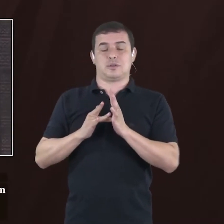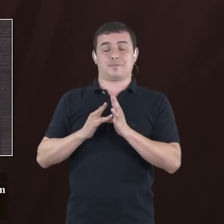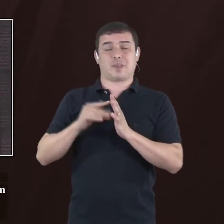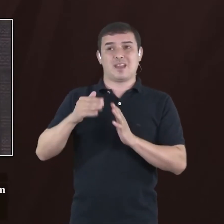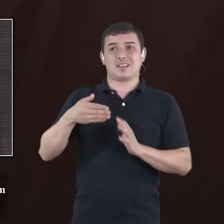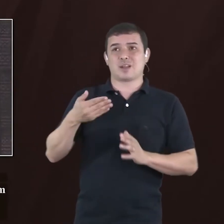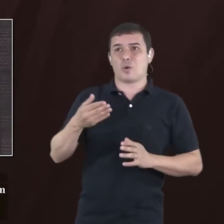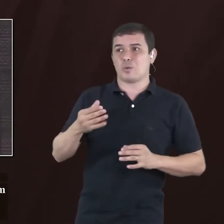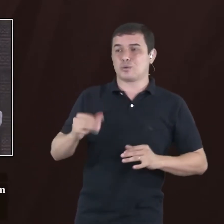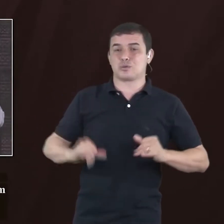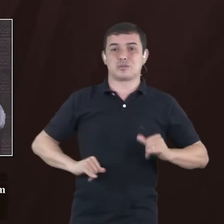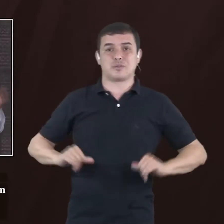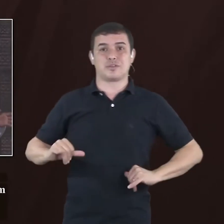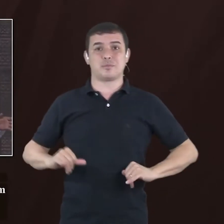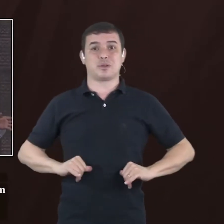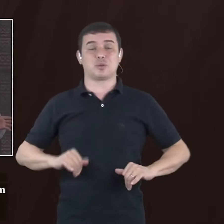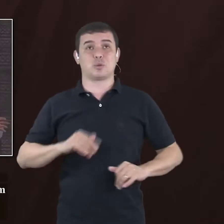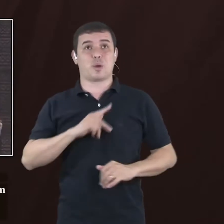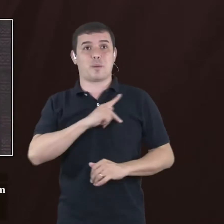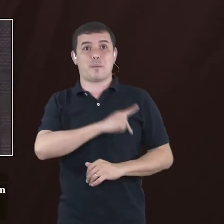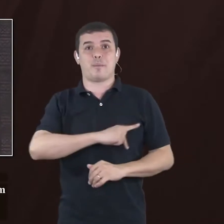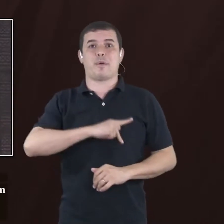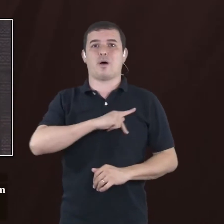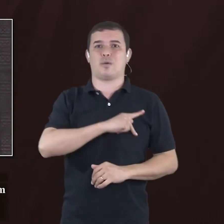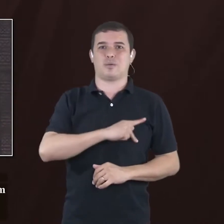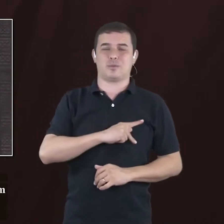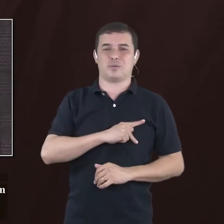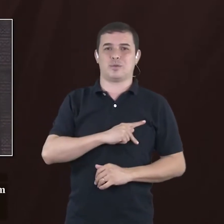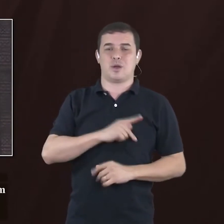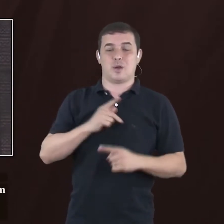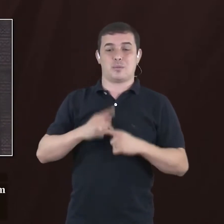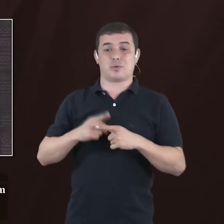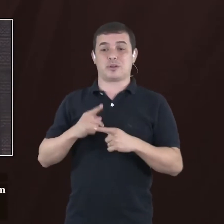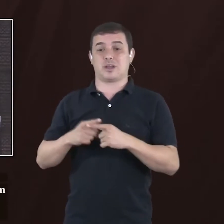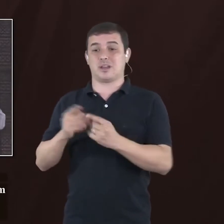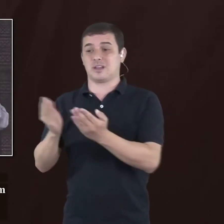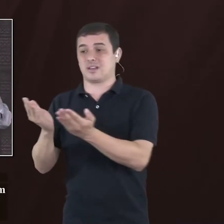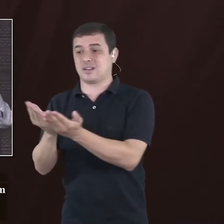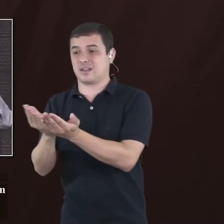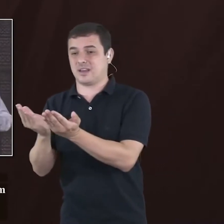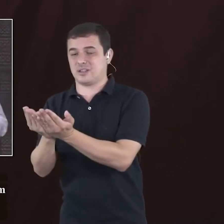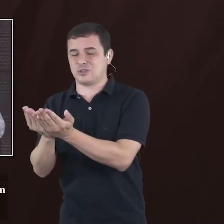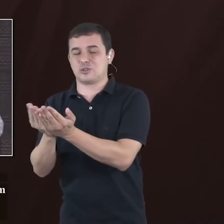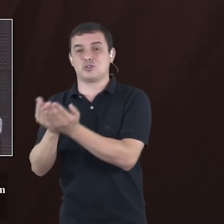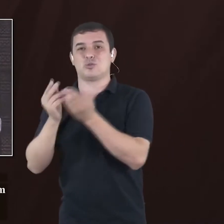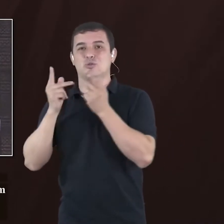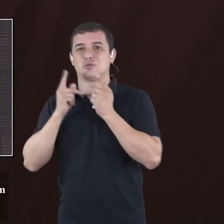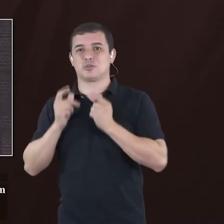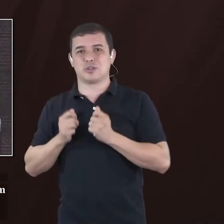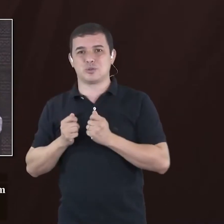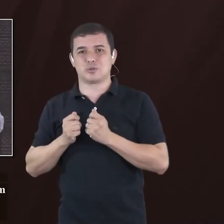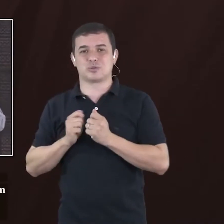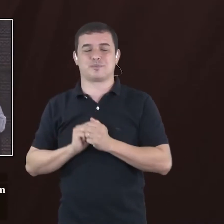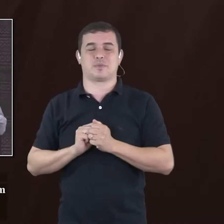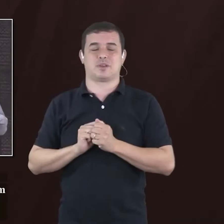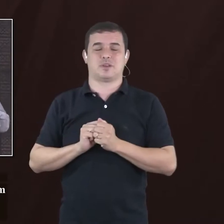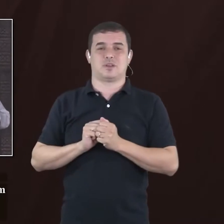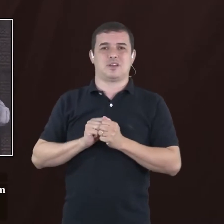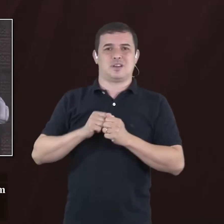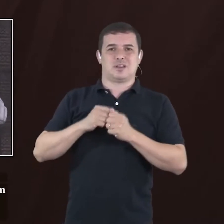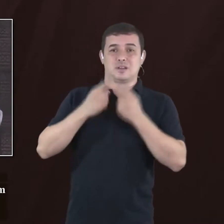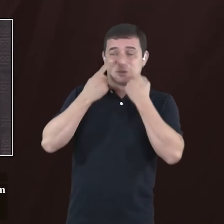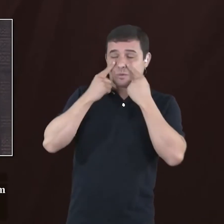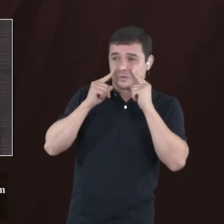Paulo era por causa dos judeus, por causa dos judaizantes, e ele com tanto suor,